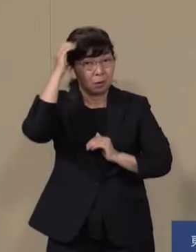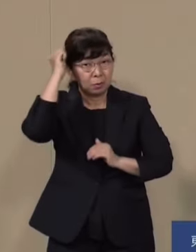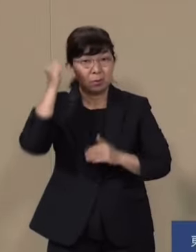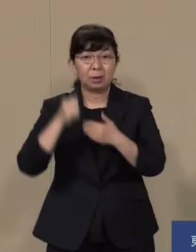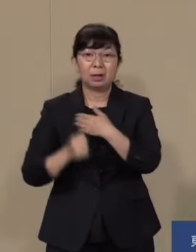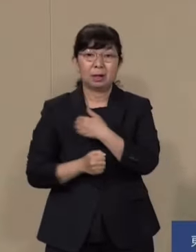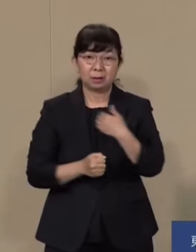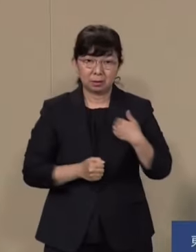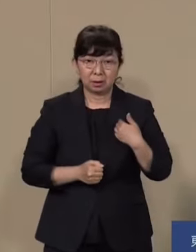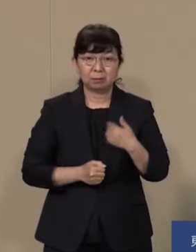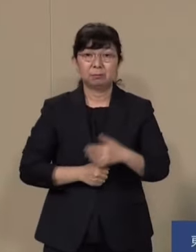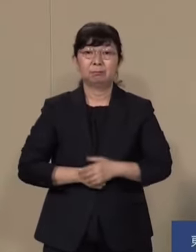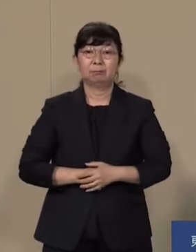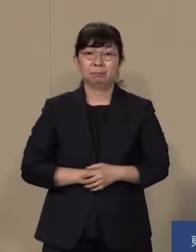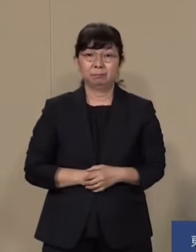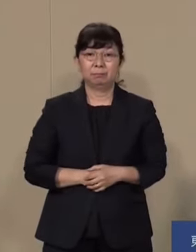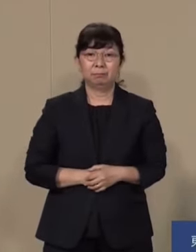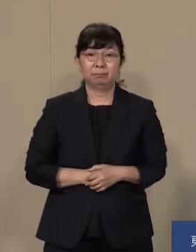か